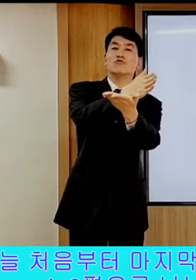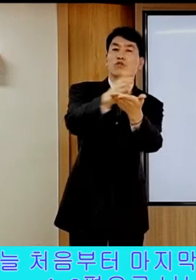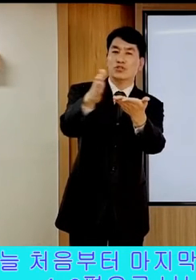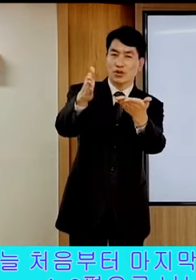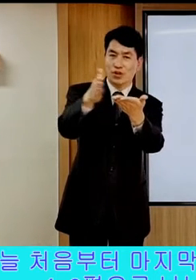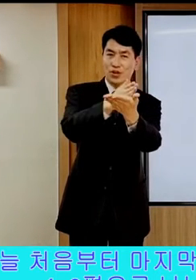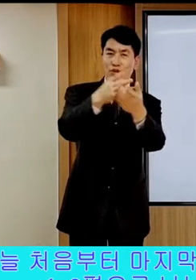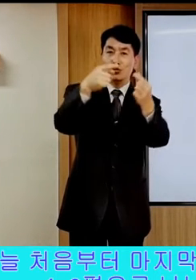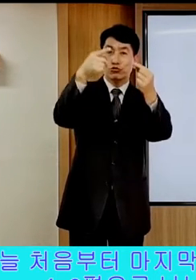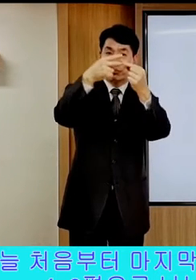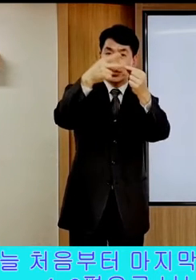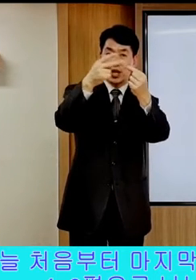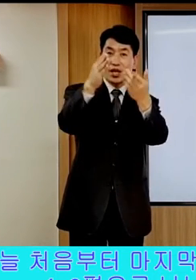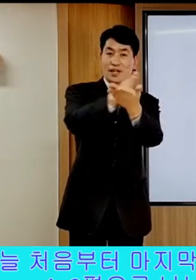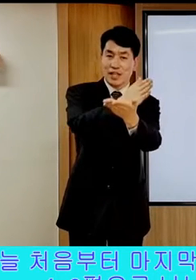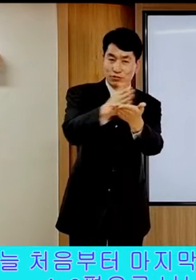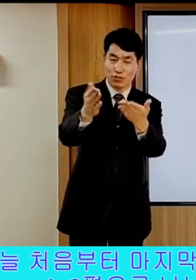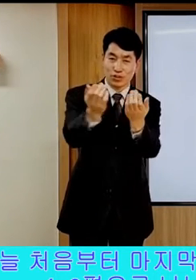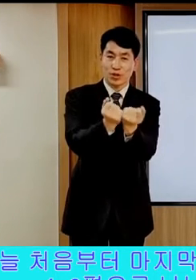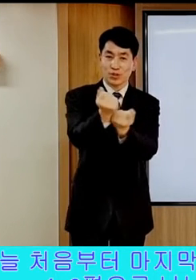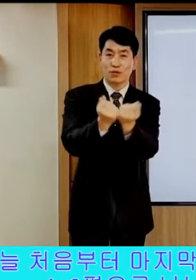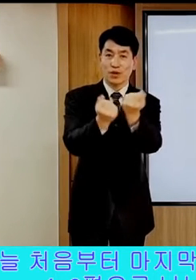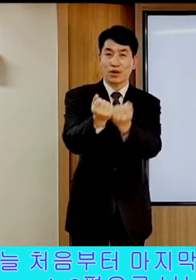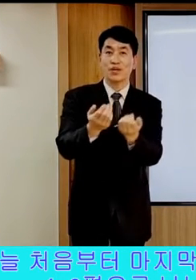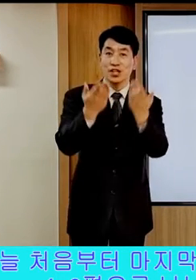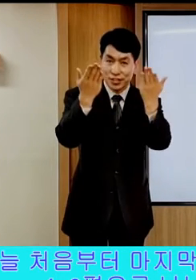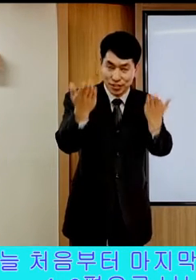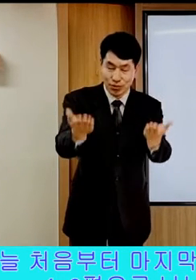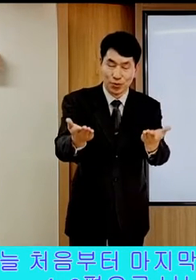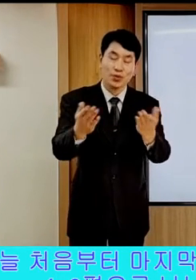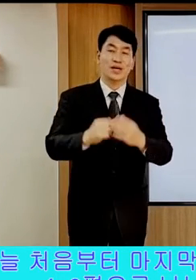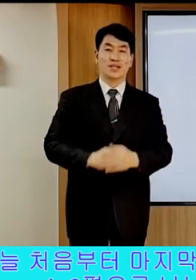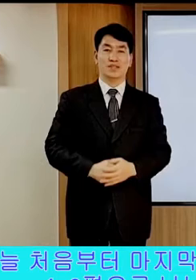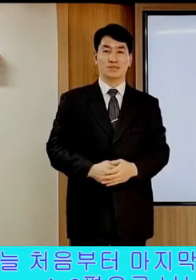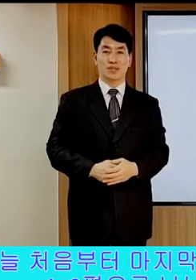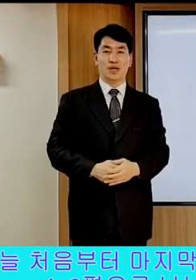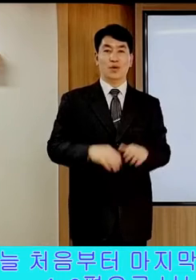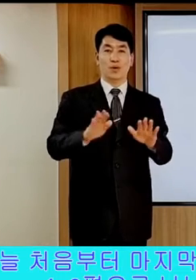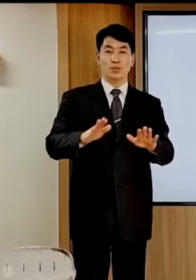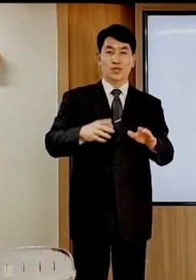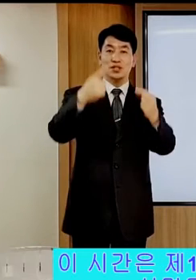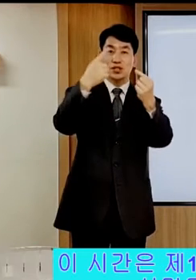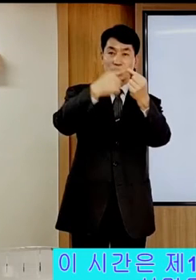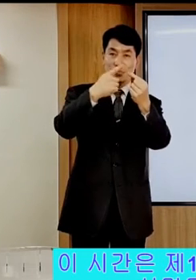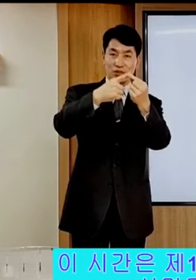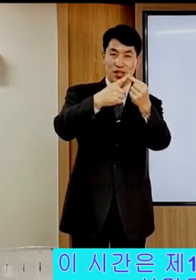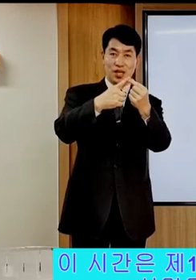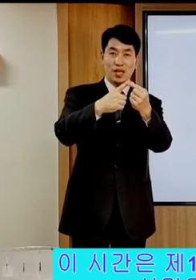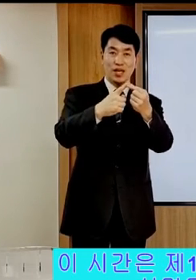나누어서 두 편에 나누어서 설명드리도록 하겠습니다. 오늘은 첫 번째